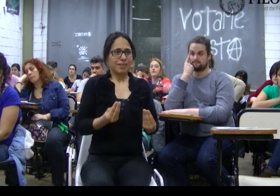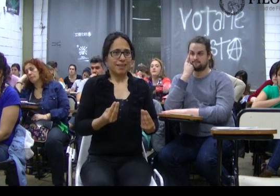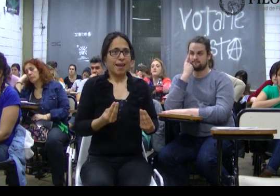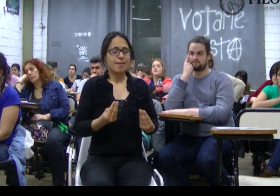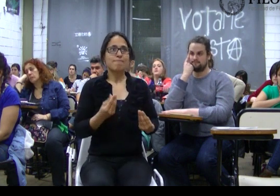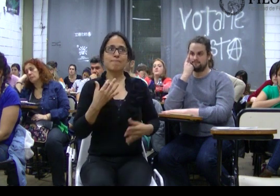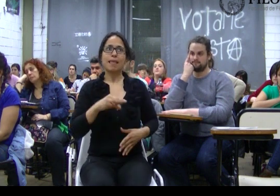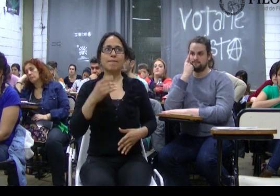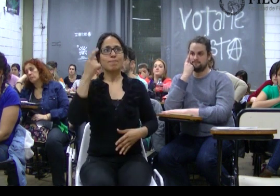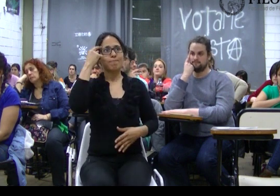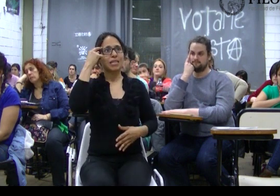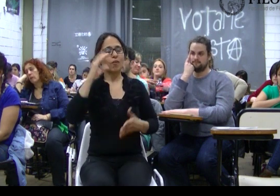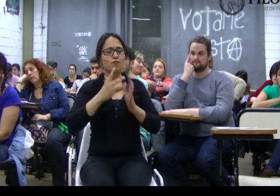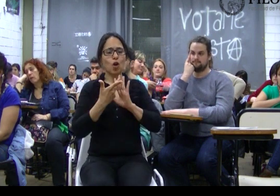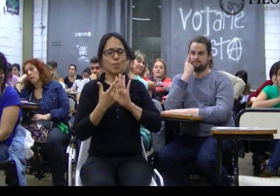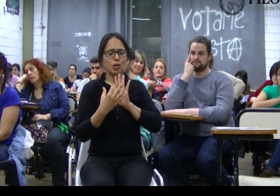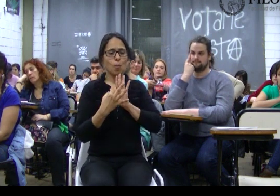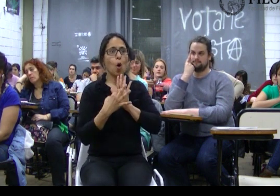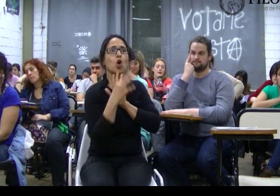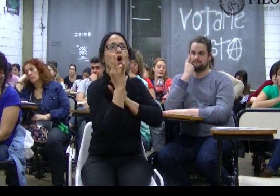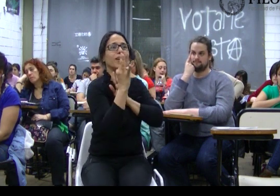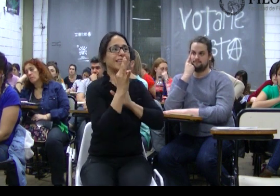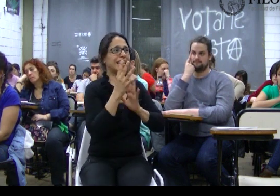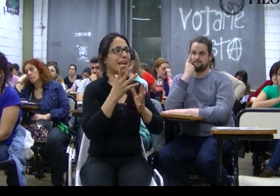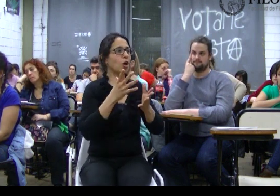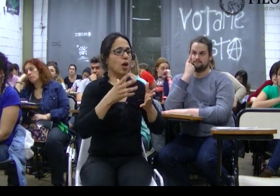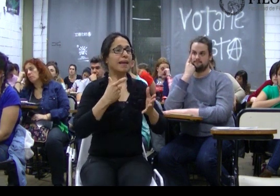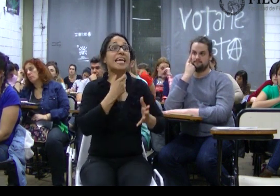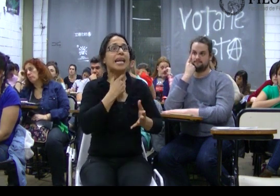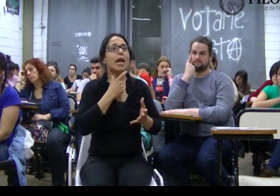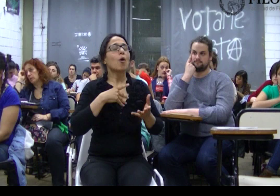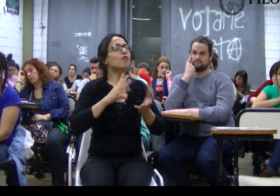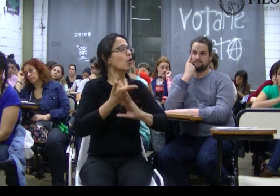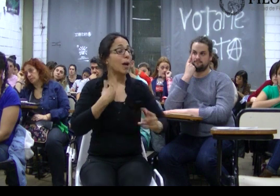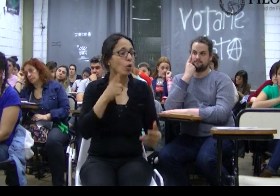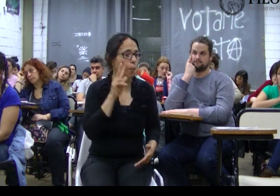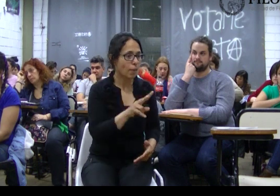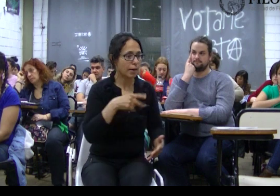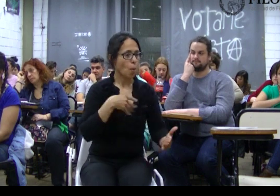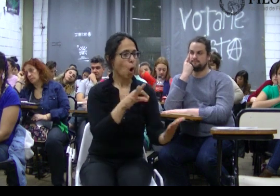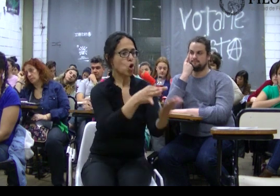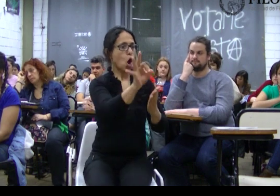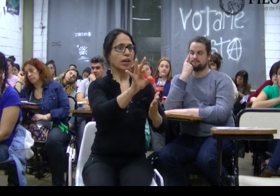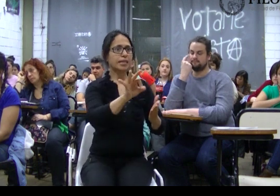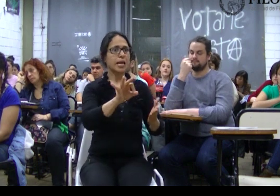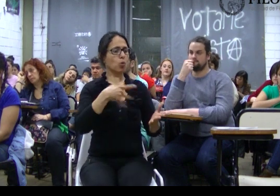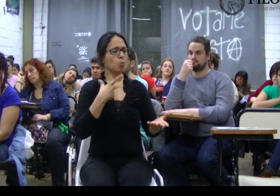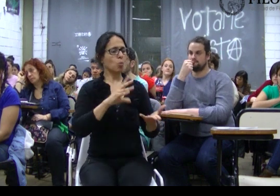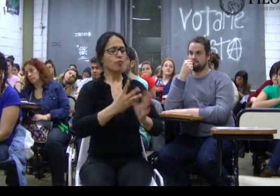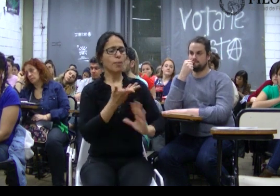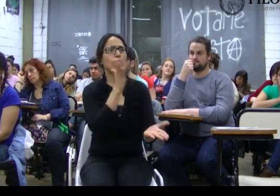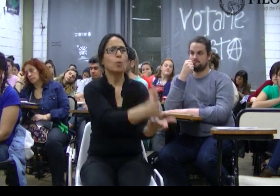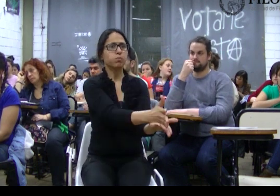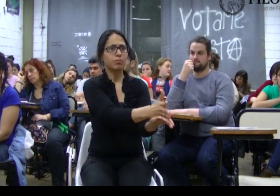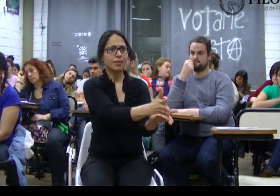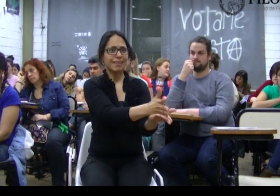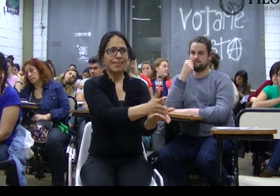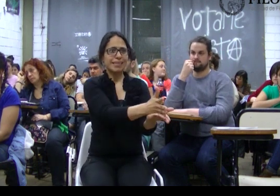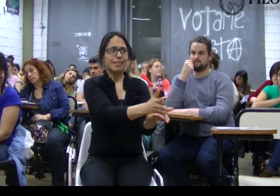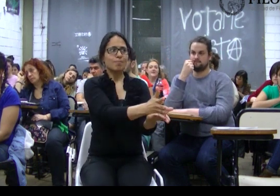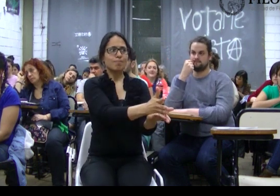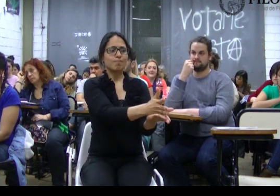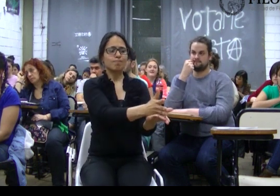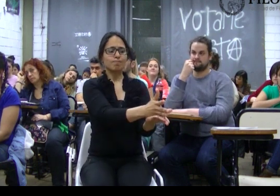por desactivar la escena que entendemos desde la mirada adulta como una escena sexual.